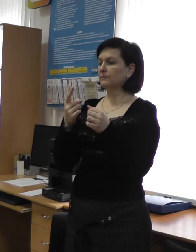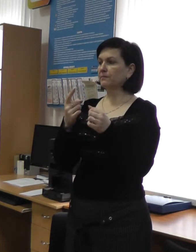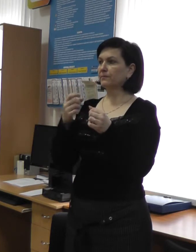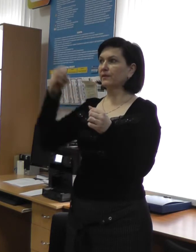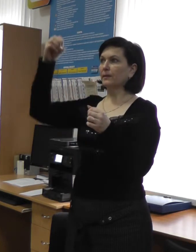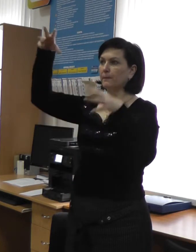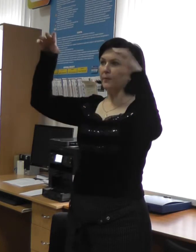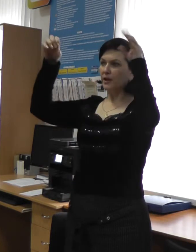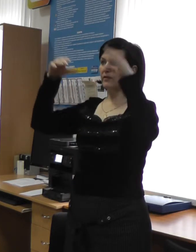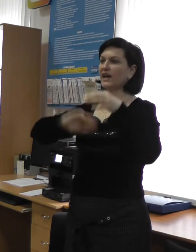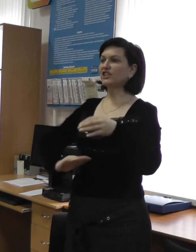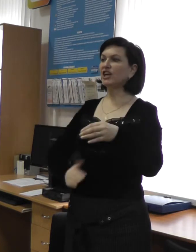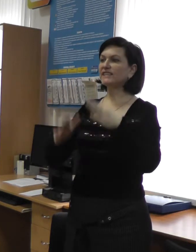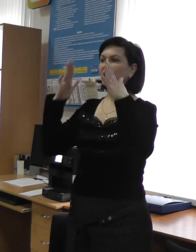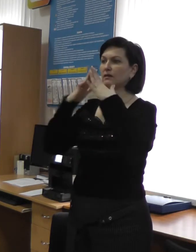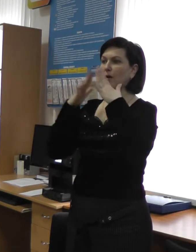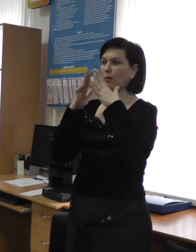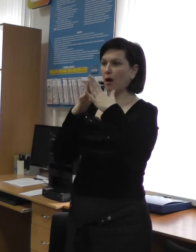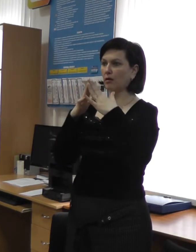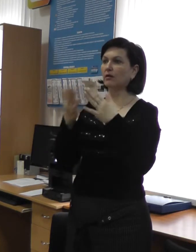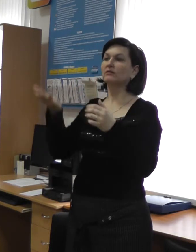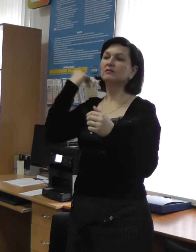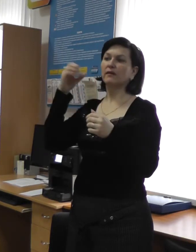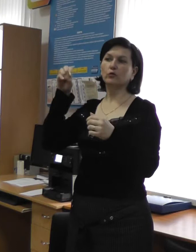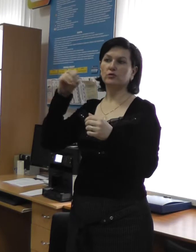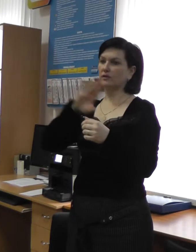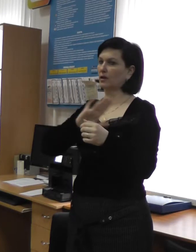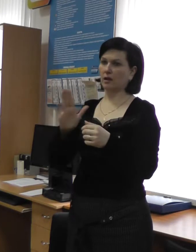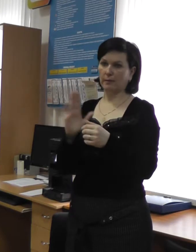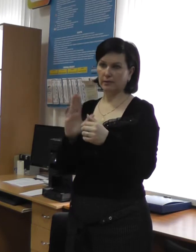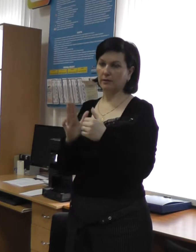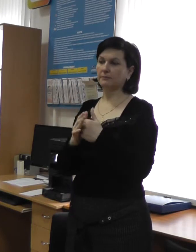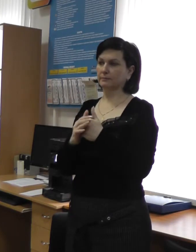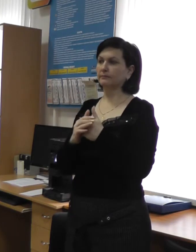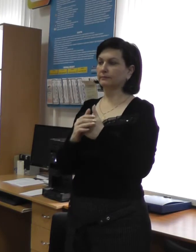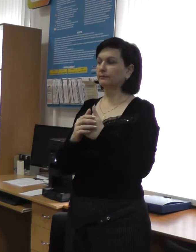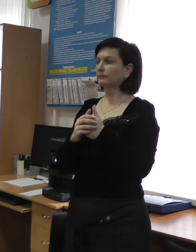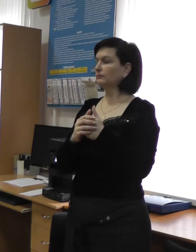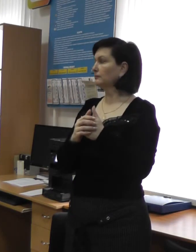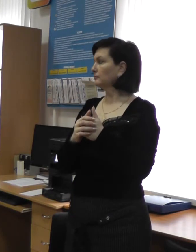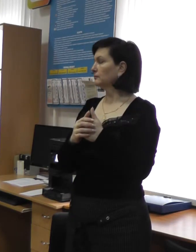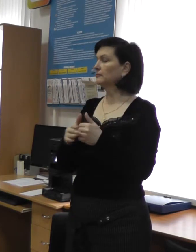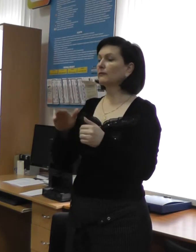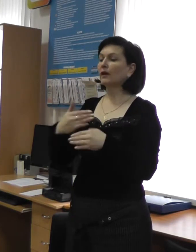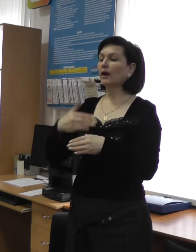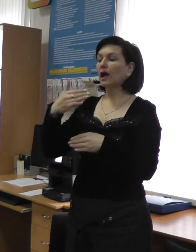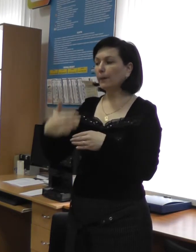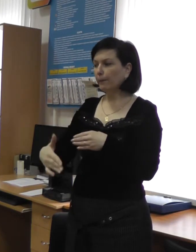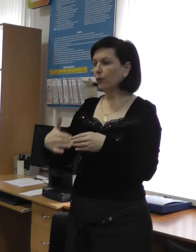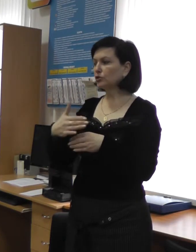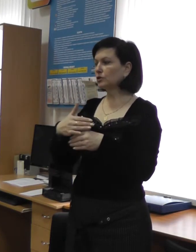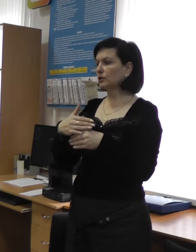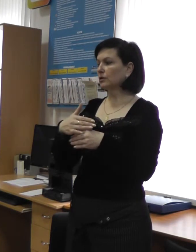освещают первые частные дома. И также начинается освещение общественных мест. Позже